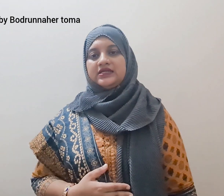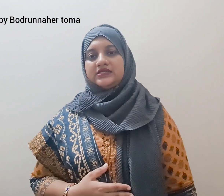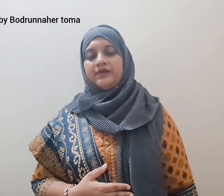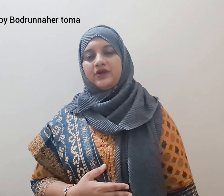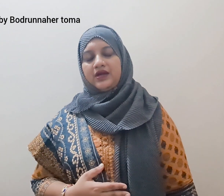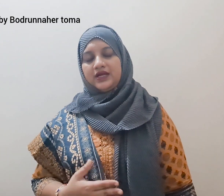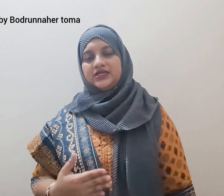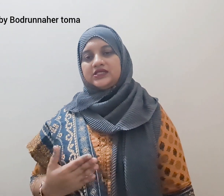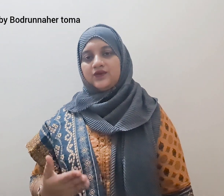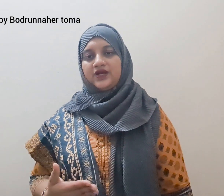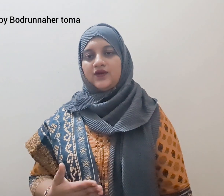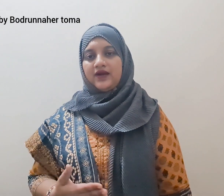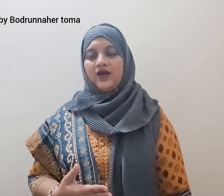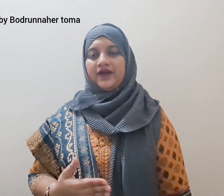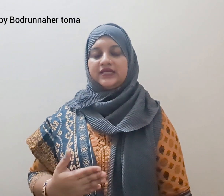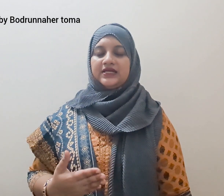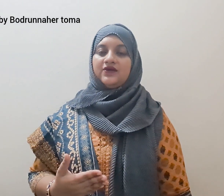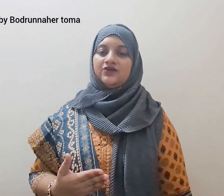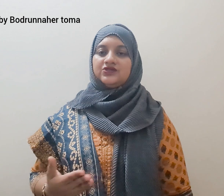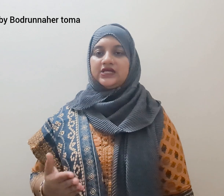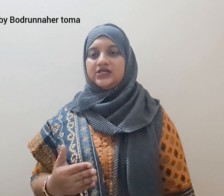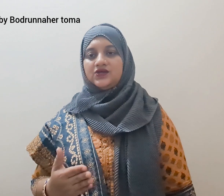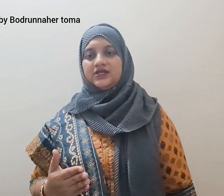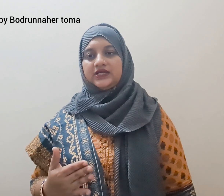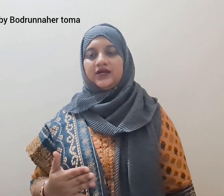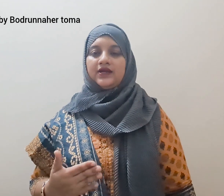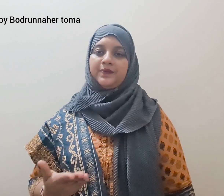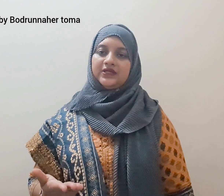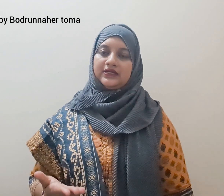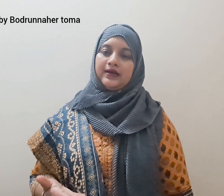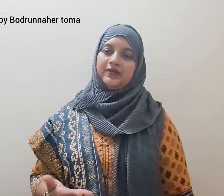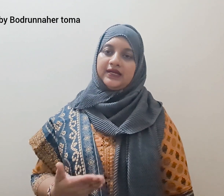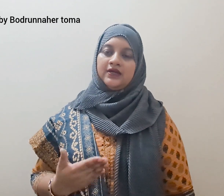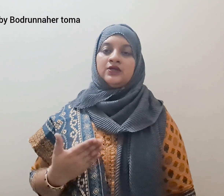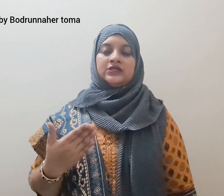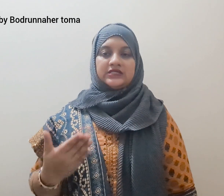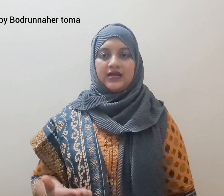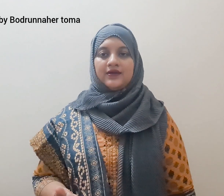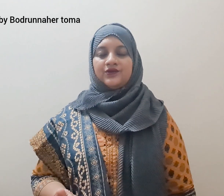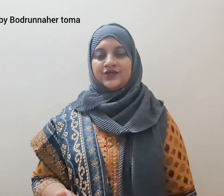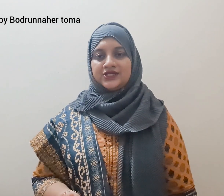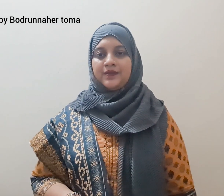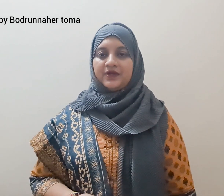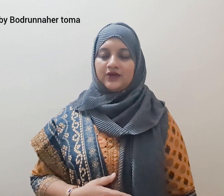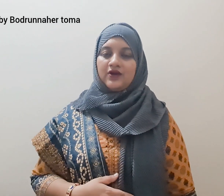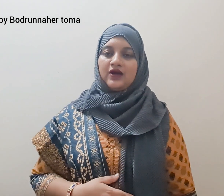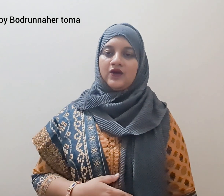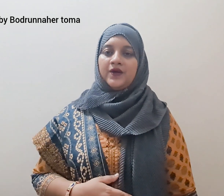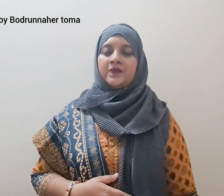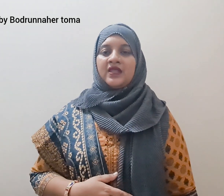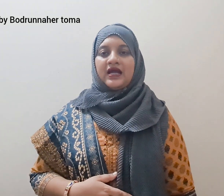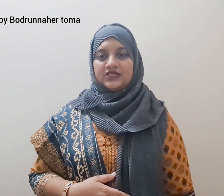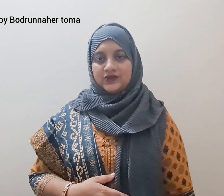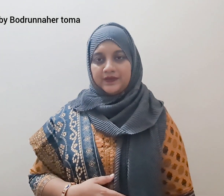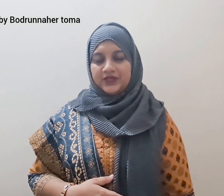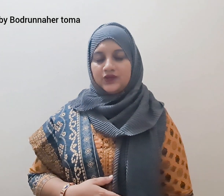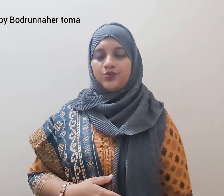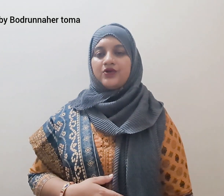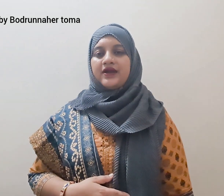যে ইচ্ছে করে করা। অনেক সাইন হয়তো একটু চেঞ্জ হয়, যে কারণে আপনাদেরকে আবার জানানোর উদ্দেশ্যে আপনার করা হয়। আশা করি আপনাদের উপকারে